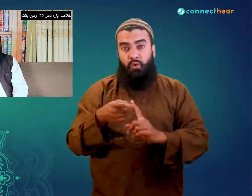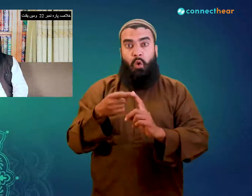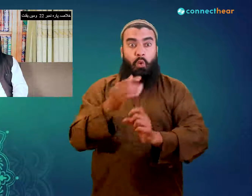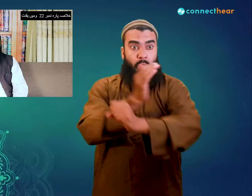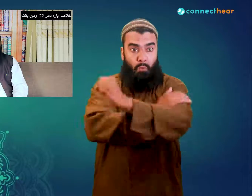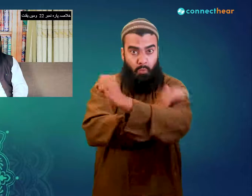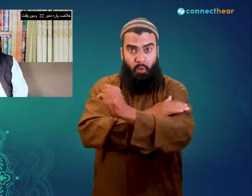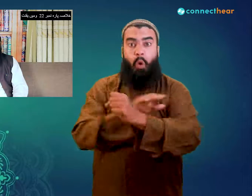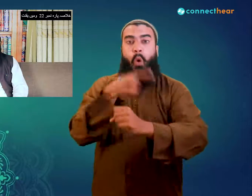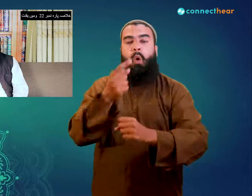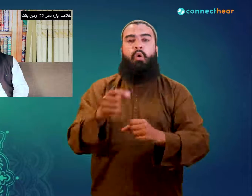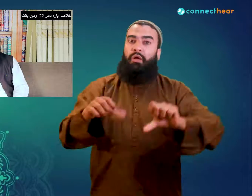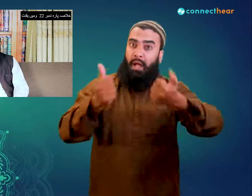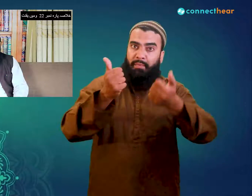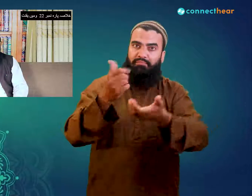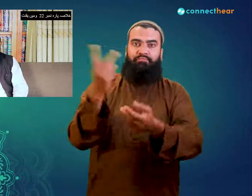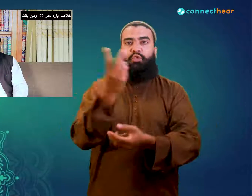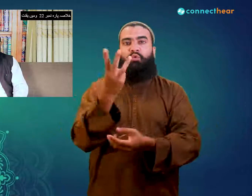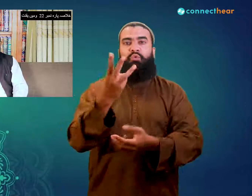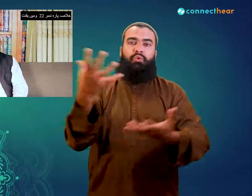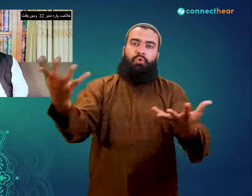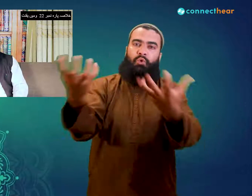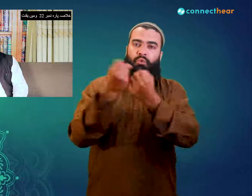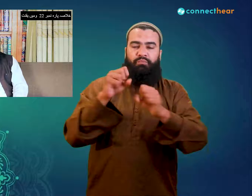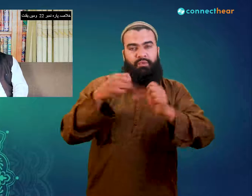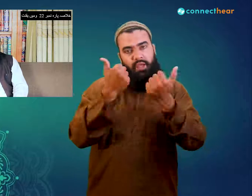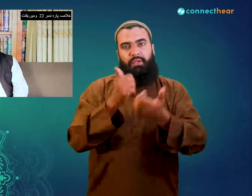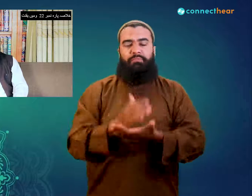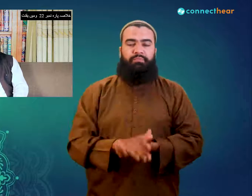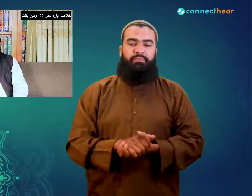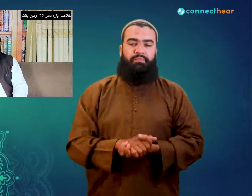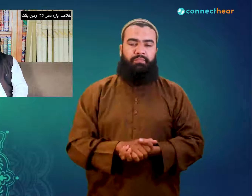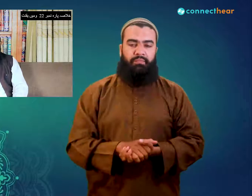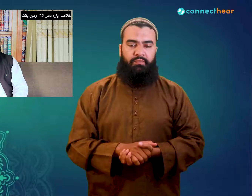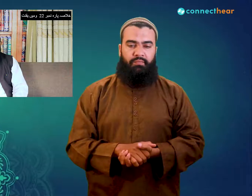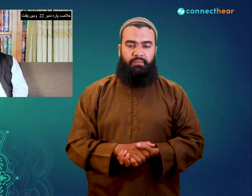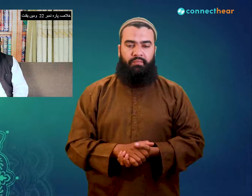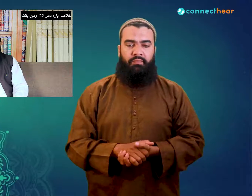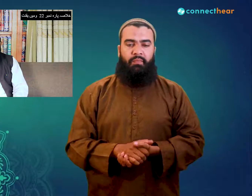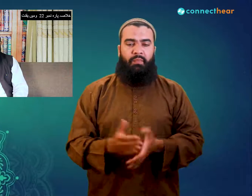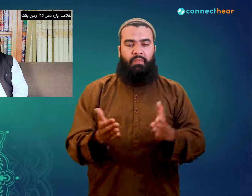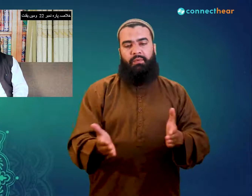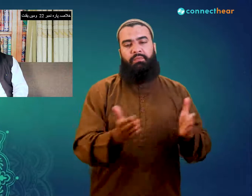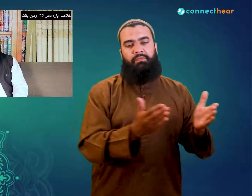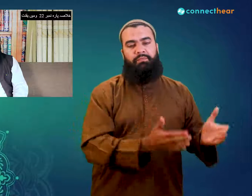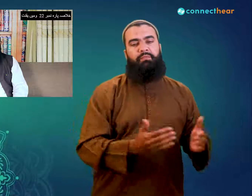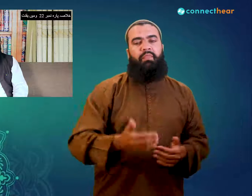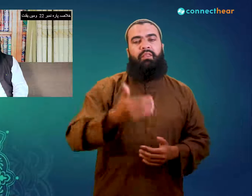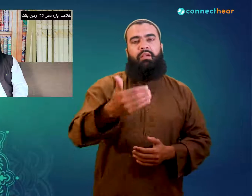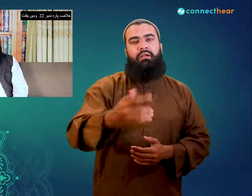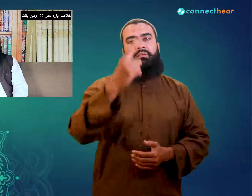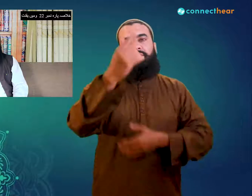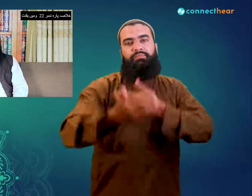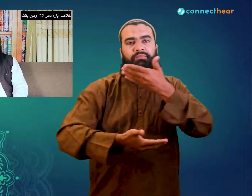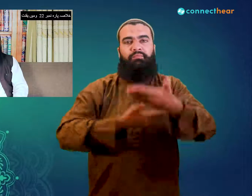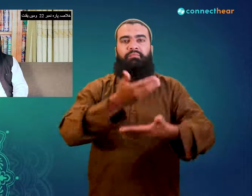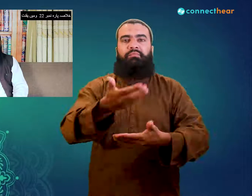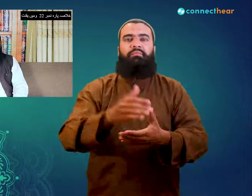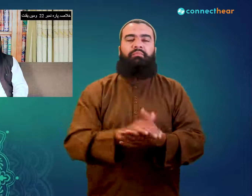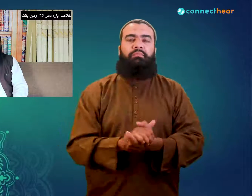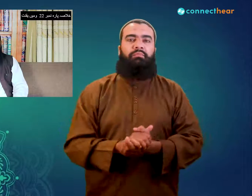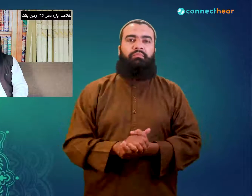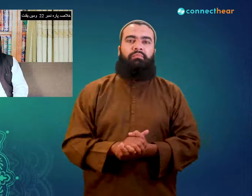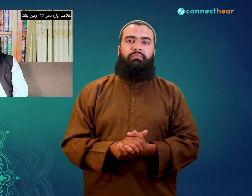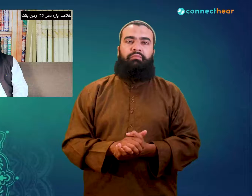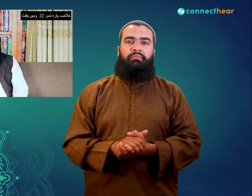قوت اور نصرت حاصل ہوگی۔ رکوع نمبر 15 آیت نمبر 22، وما انت